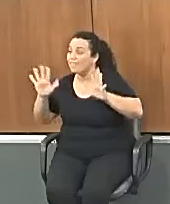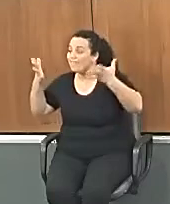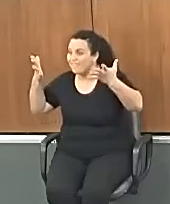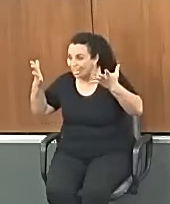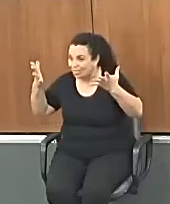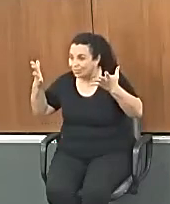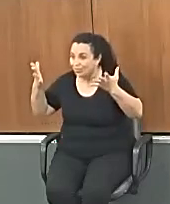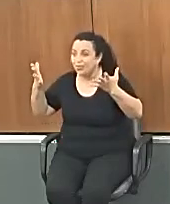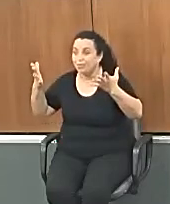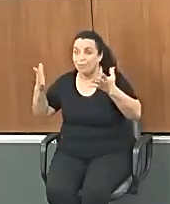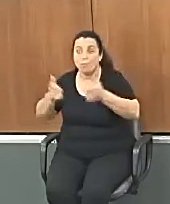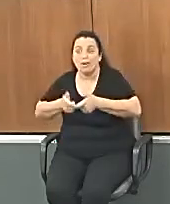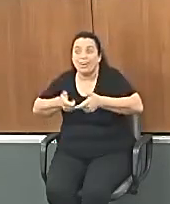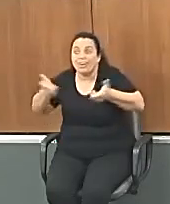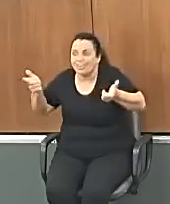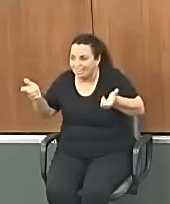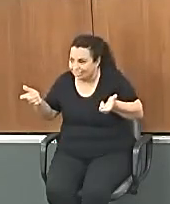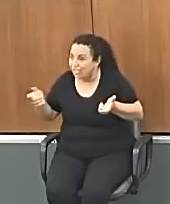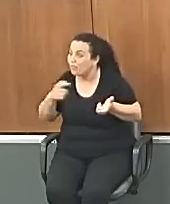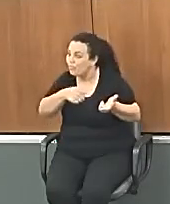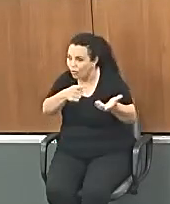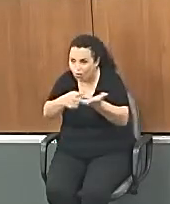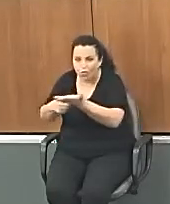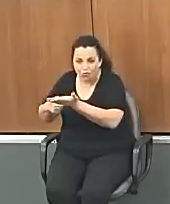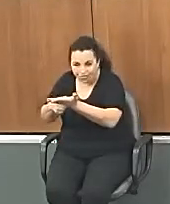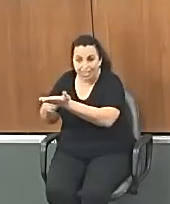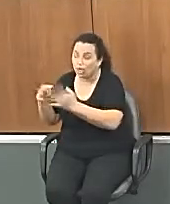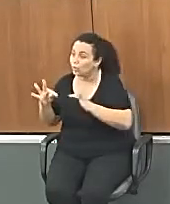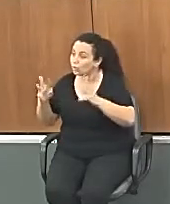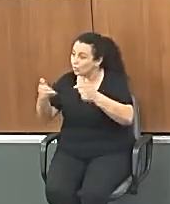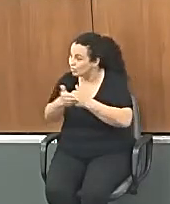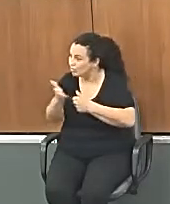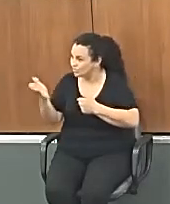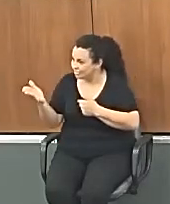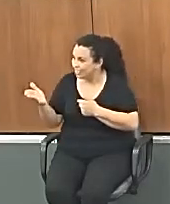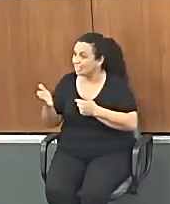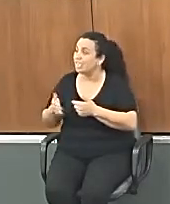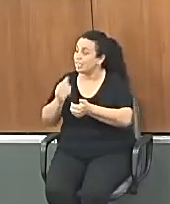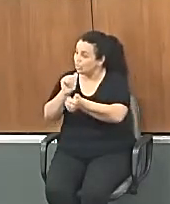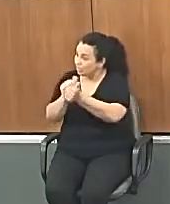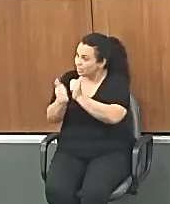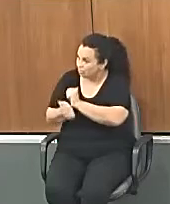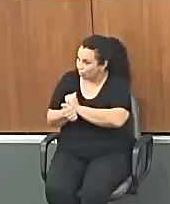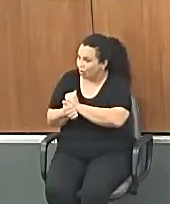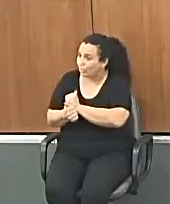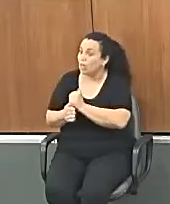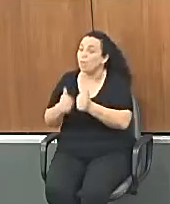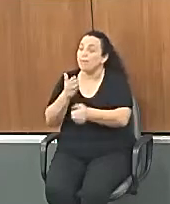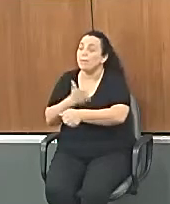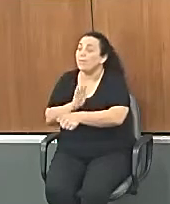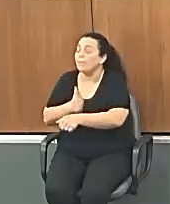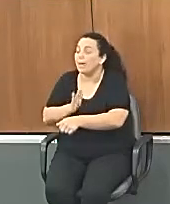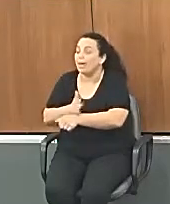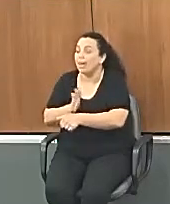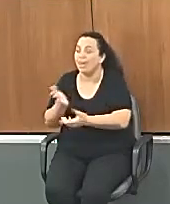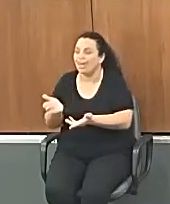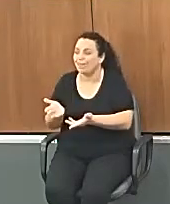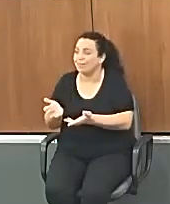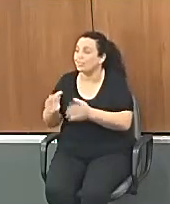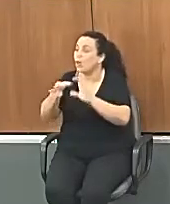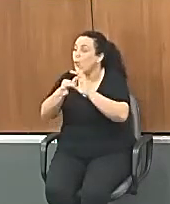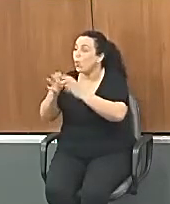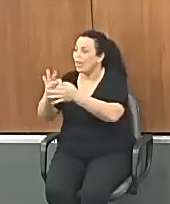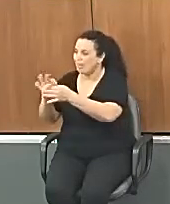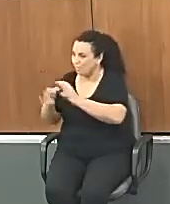todos convidados na área de de paradesporto preparando todos aí pra as próximas olimpíadas e deus quiser